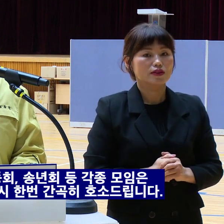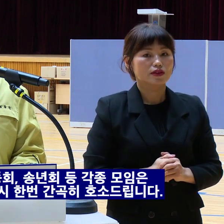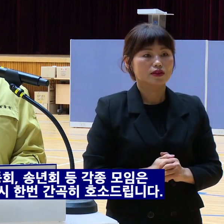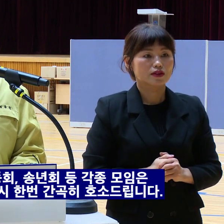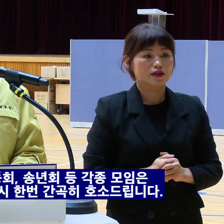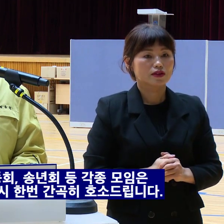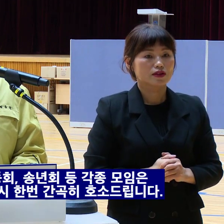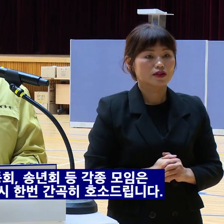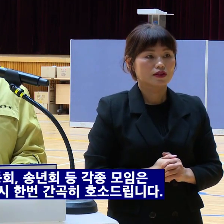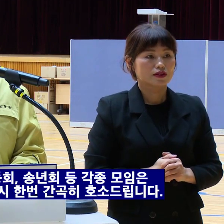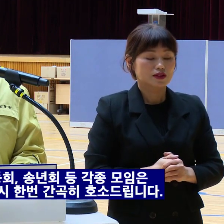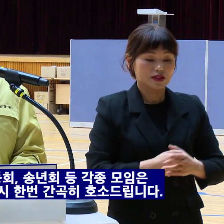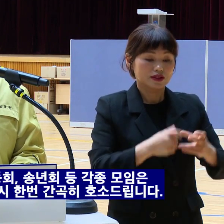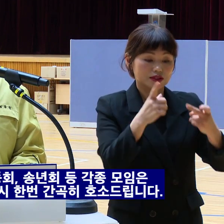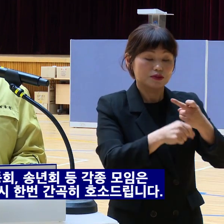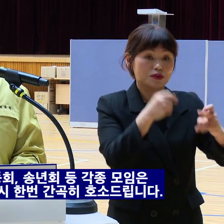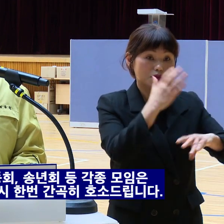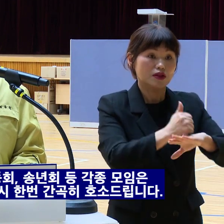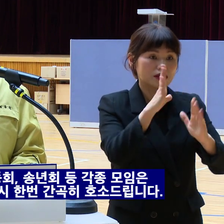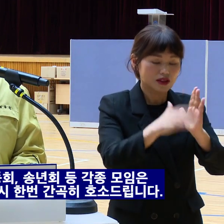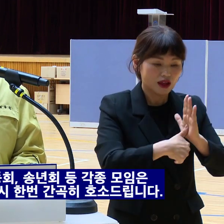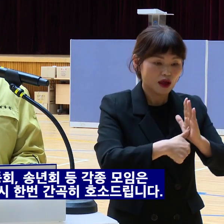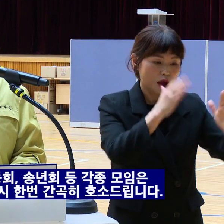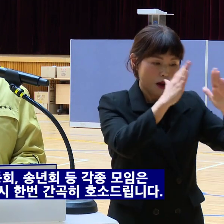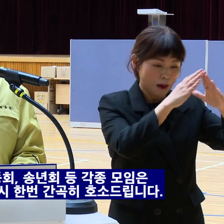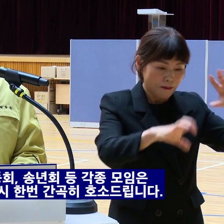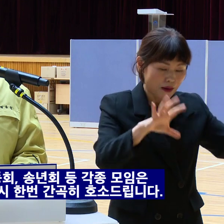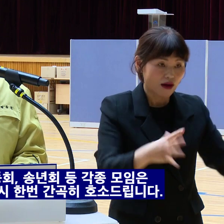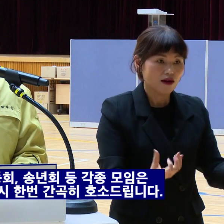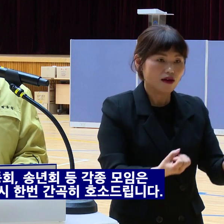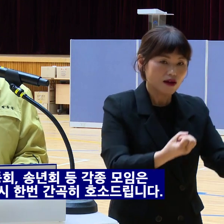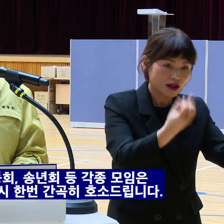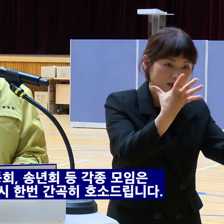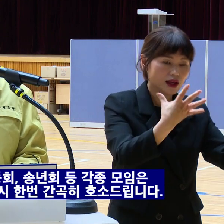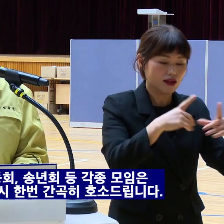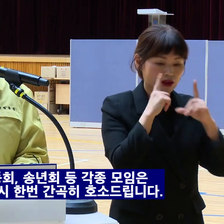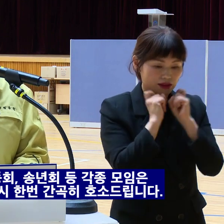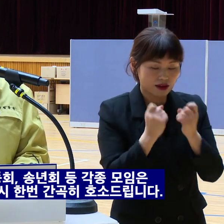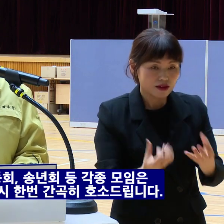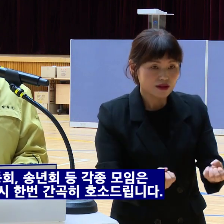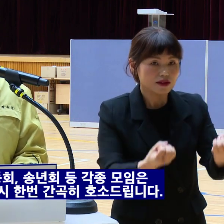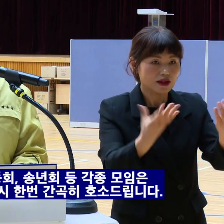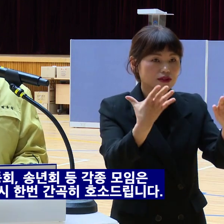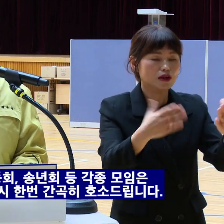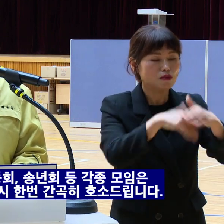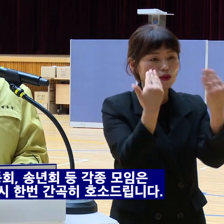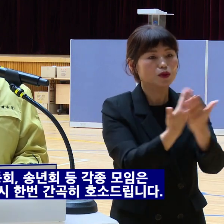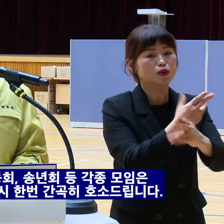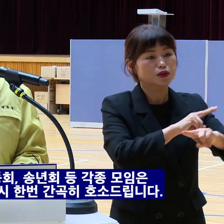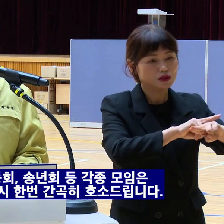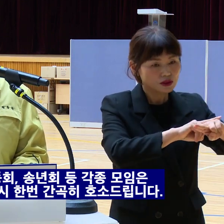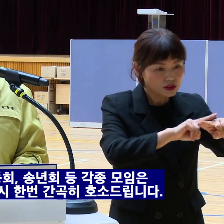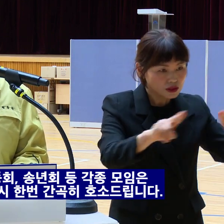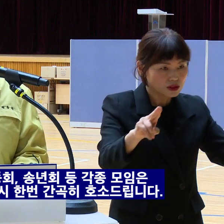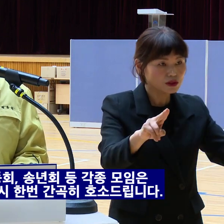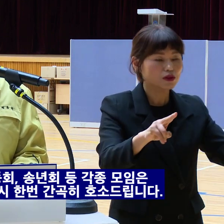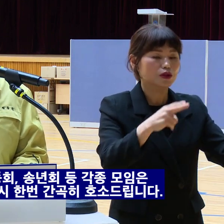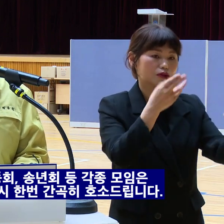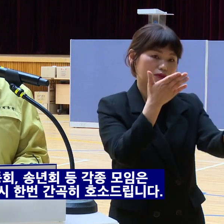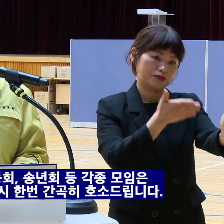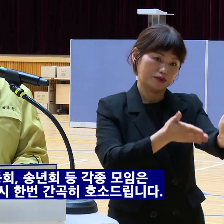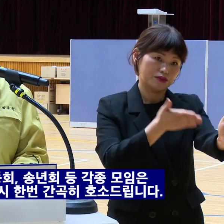또한 연말연시 각 마을 대동회, 송년회동 각종 모임은 취소 및 자제해